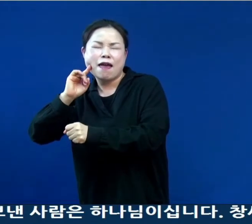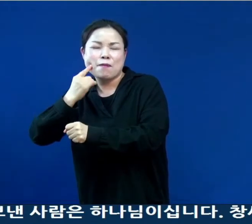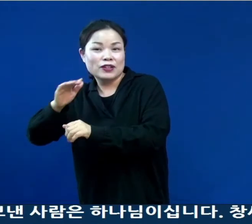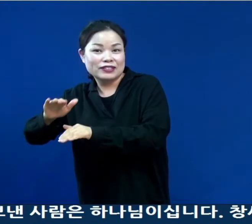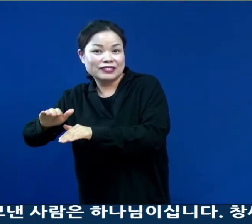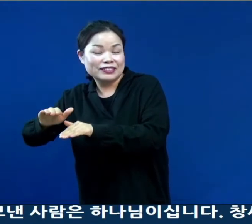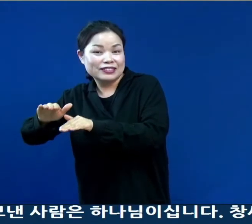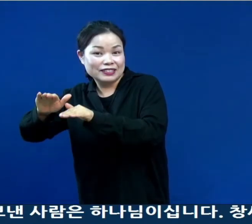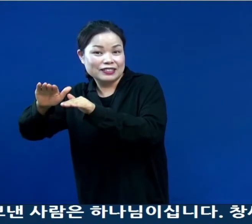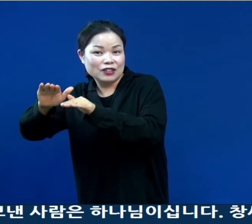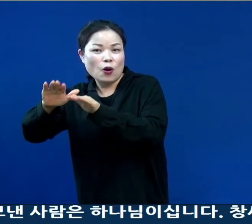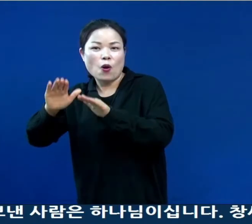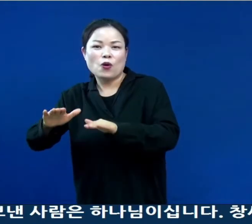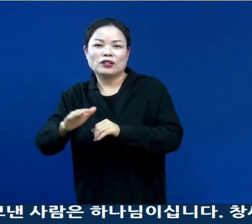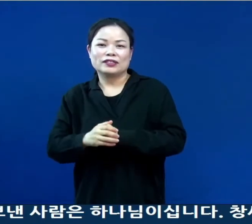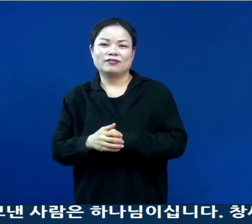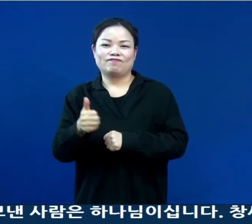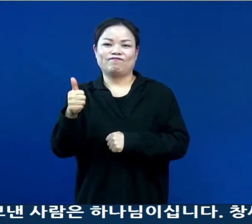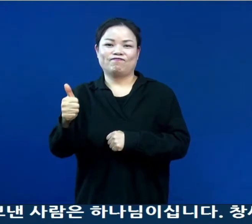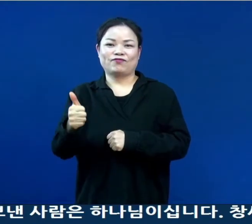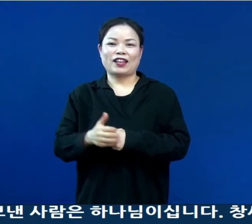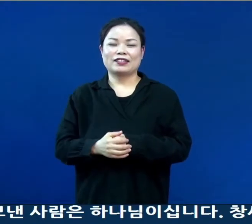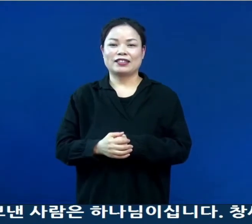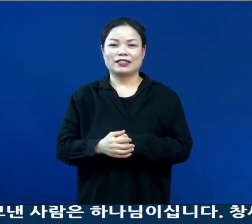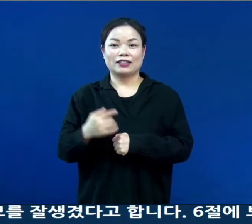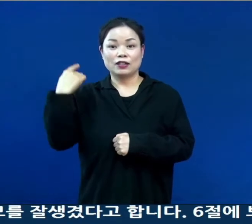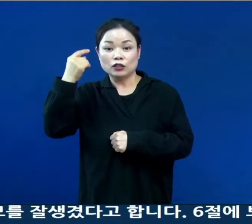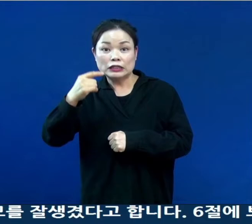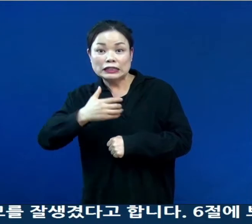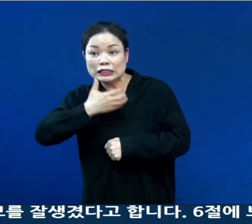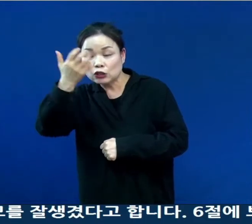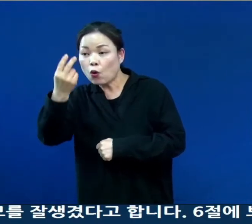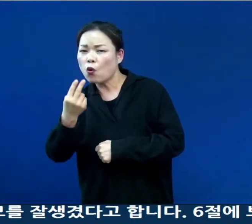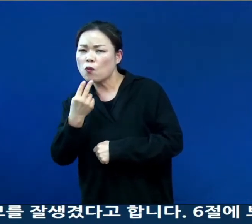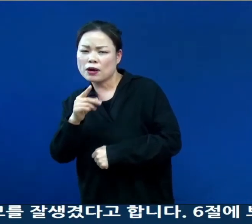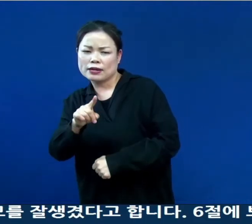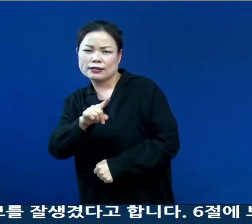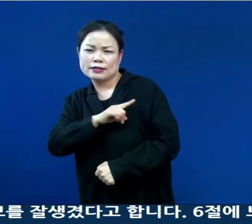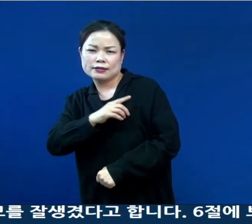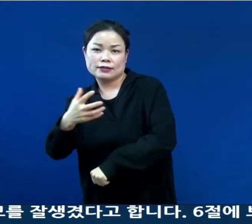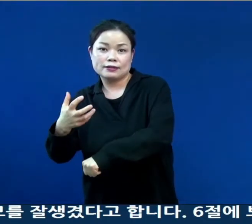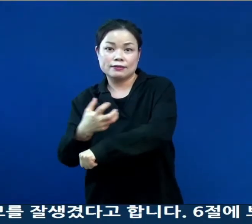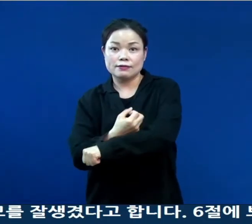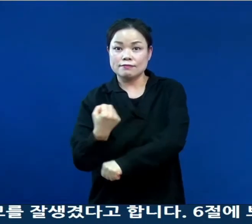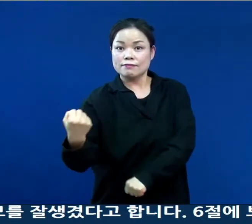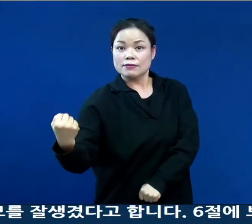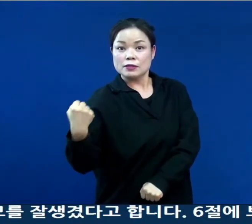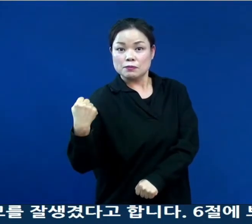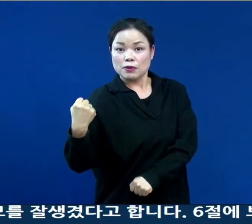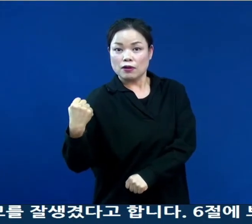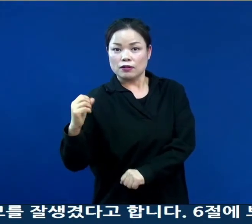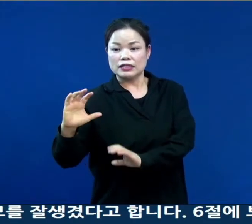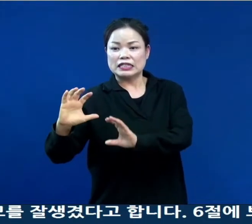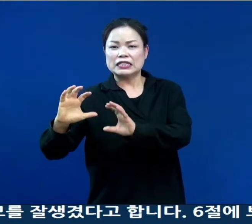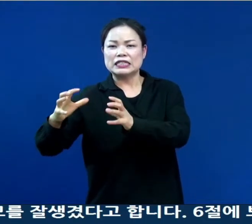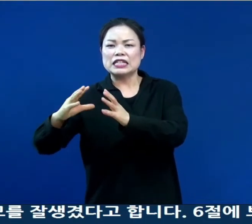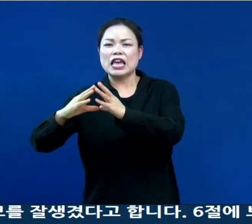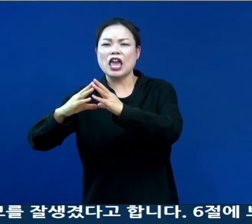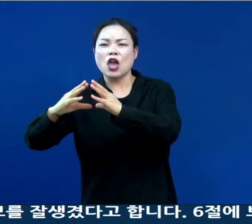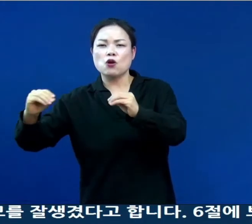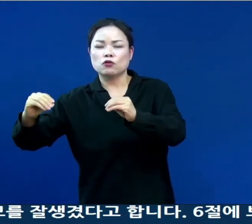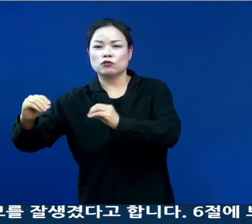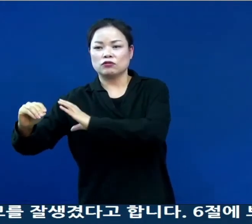도련님, 오늘날로 말하면 엄친아였습니다. 그 요셉이 당시 가장 강력한 힘의 제국이었던 애굽의